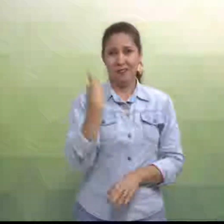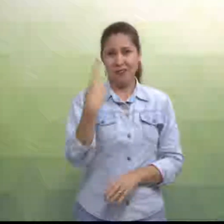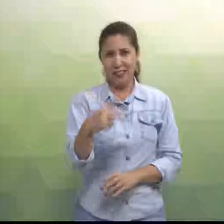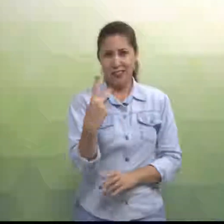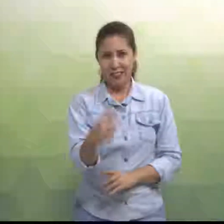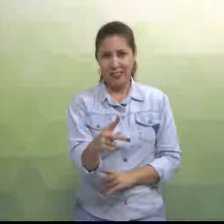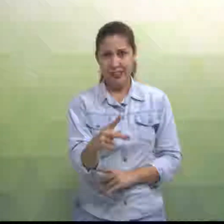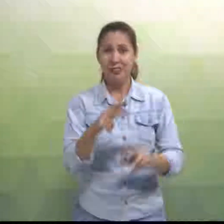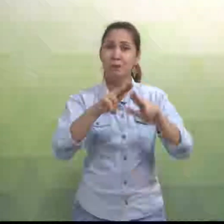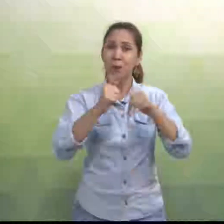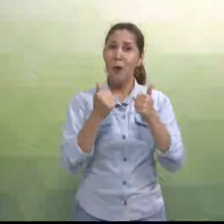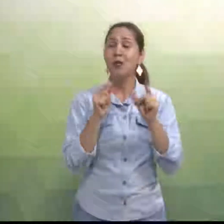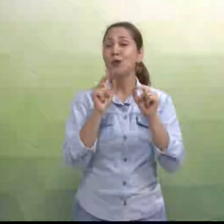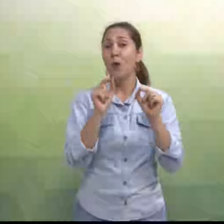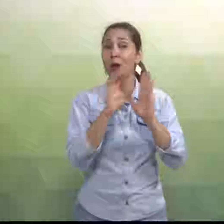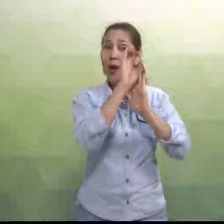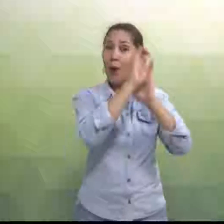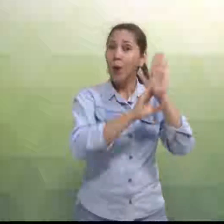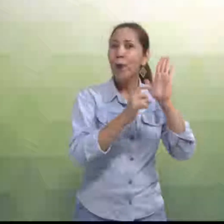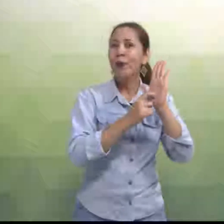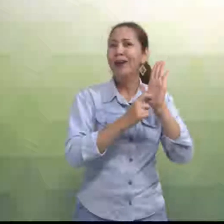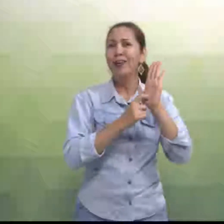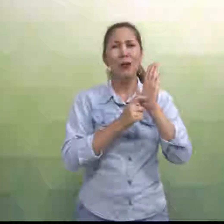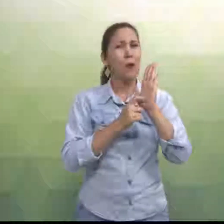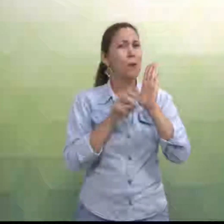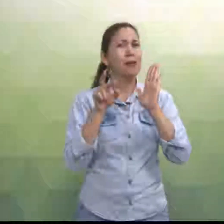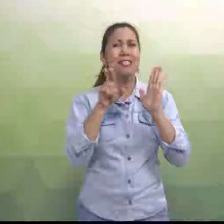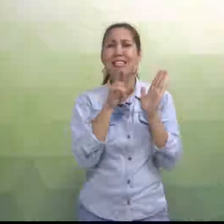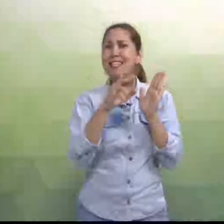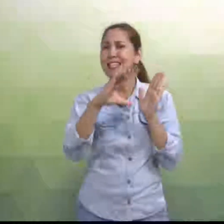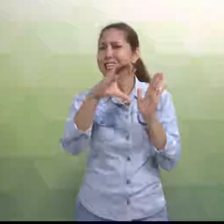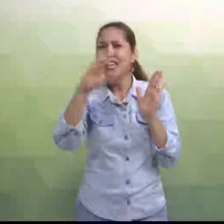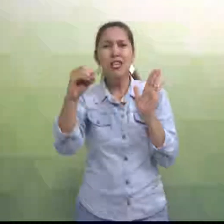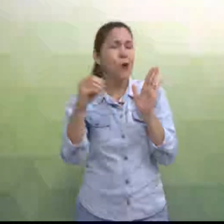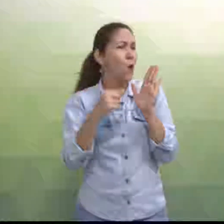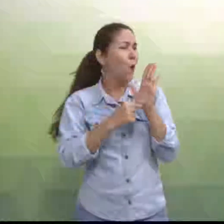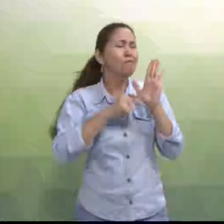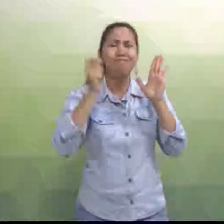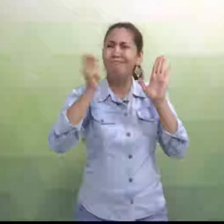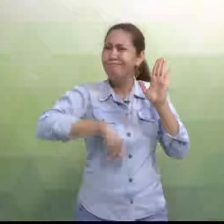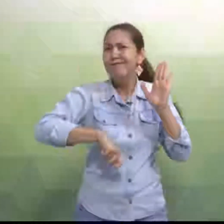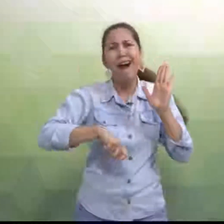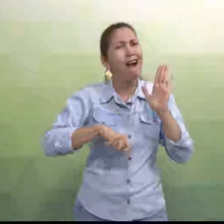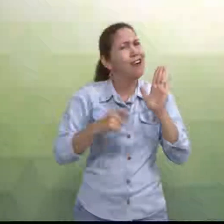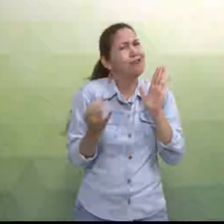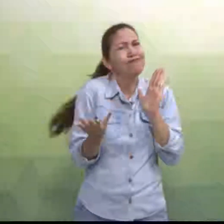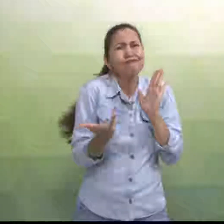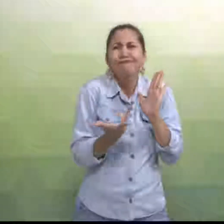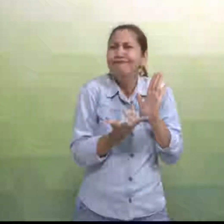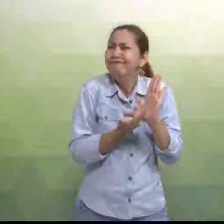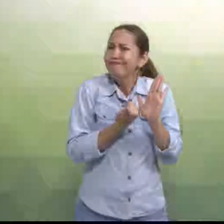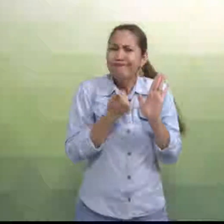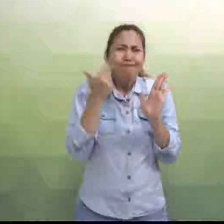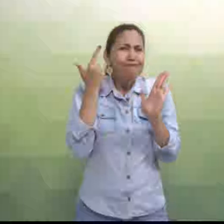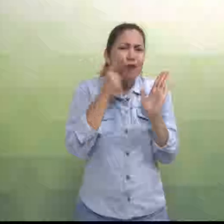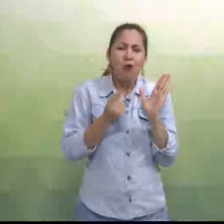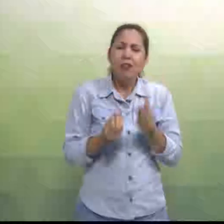várias especificidades que são importantes e devem ser oferecidas ao surdo, para que ele conheça a sua própria vida, a sua própria